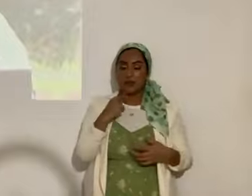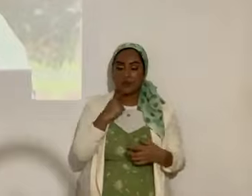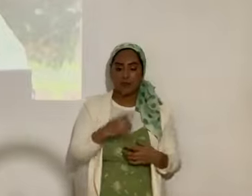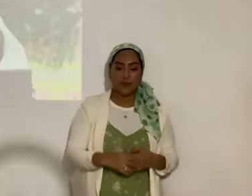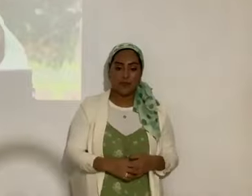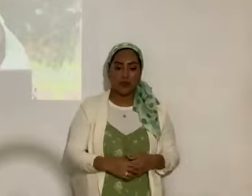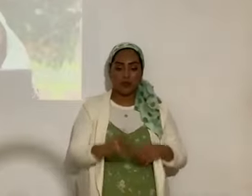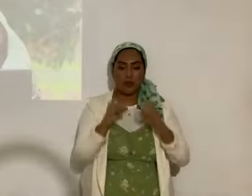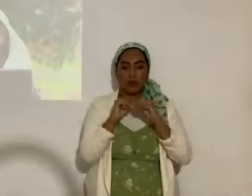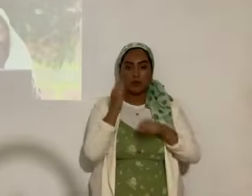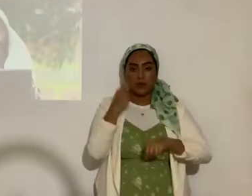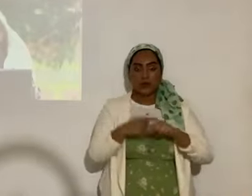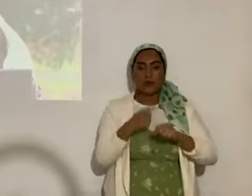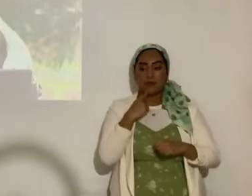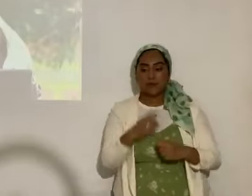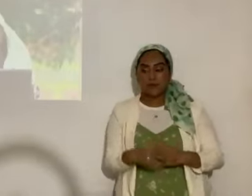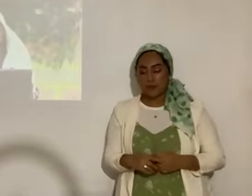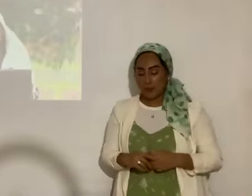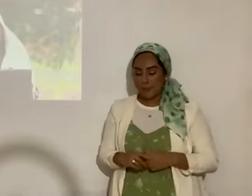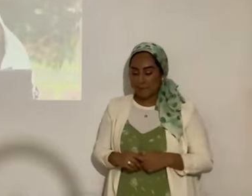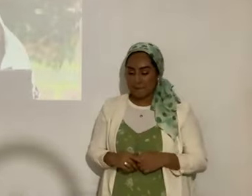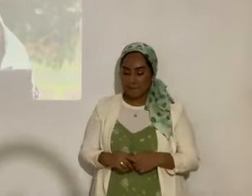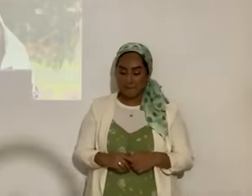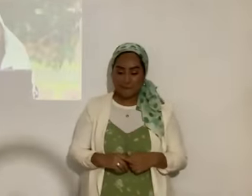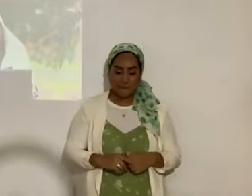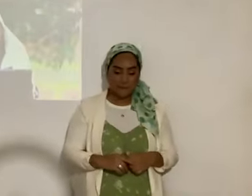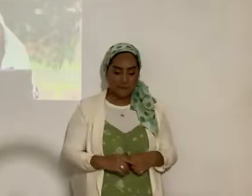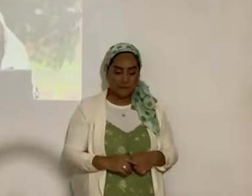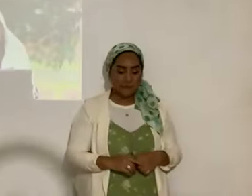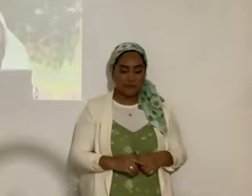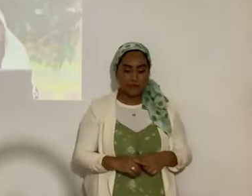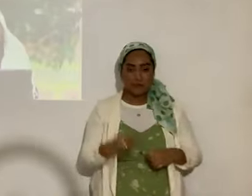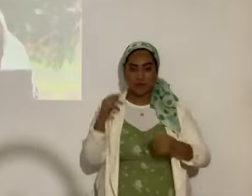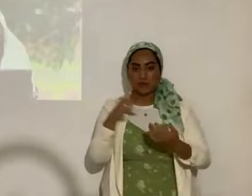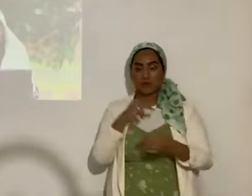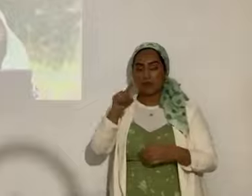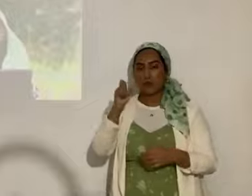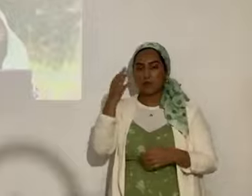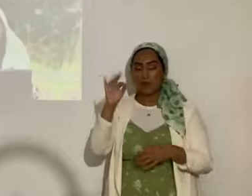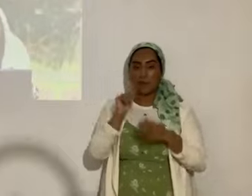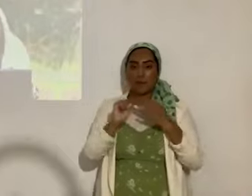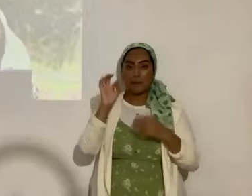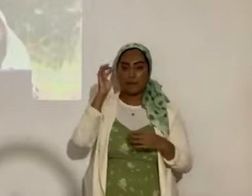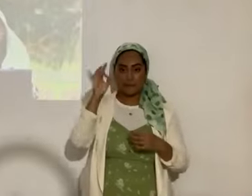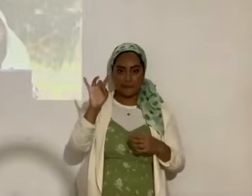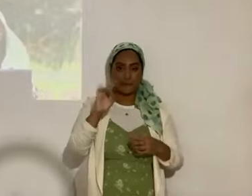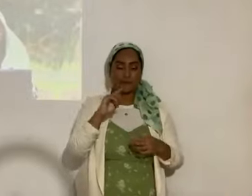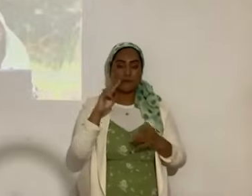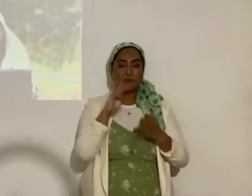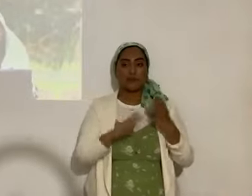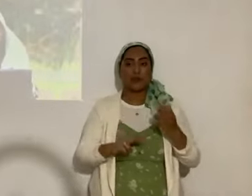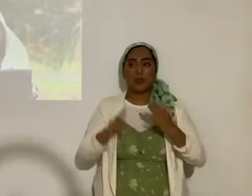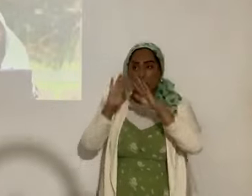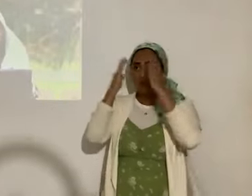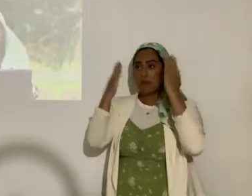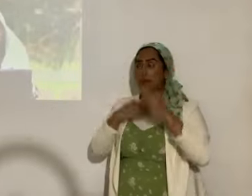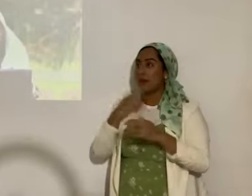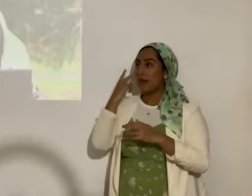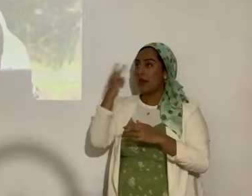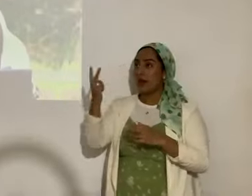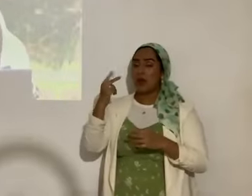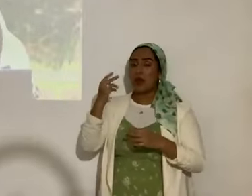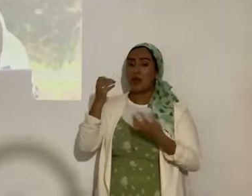una vez más atrás dice más atrasito dice salmo 119 verso 18 lo leímos al inicio Abre mis ojos